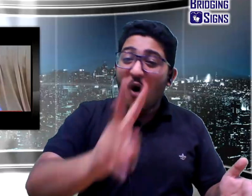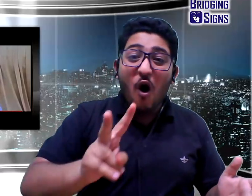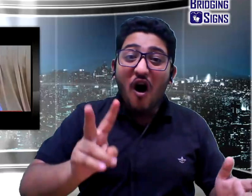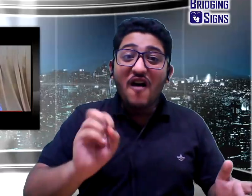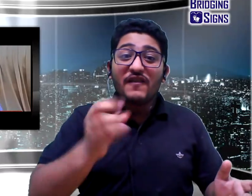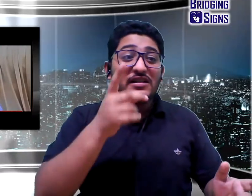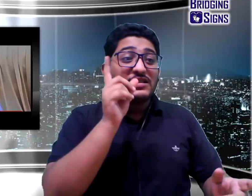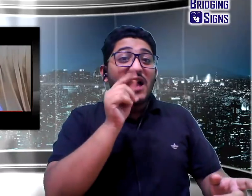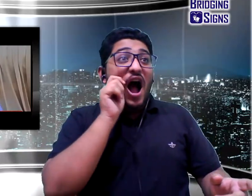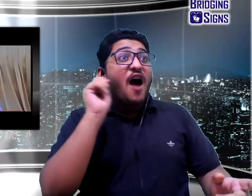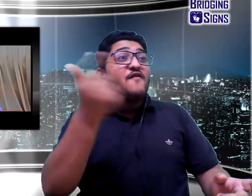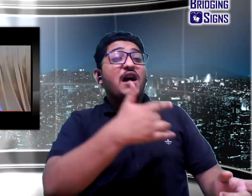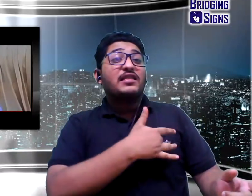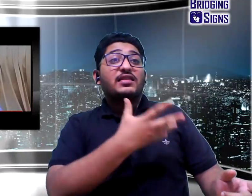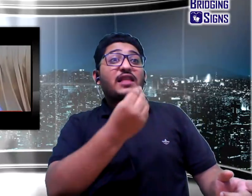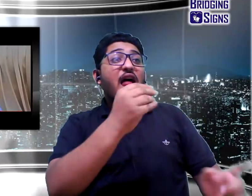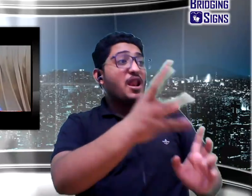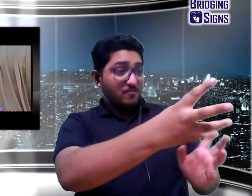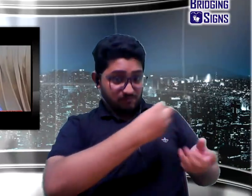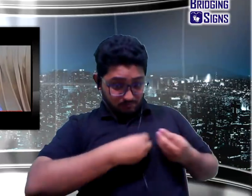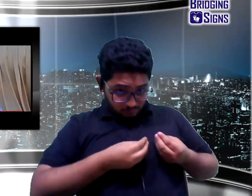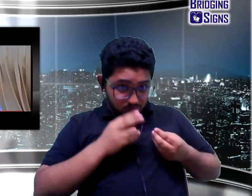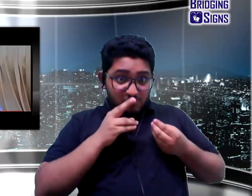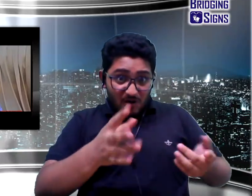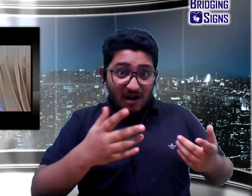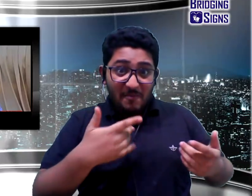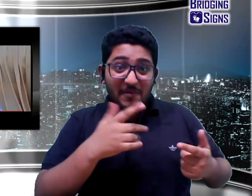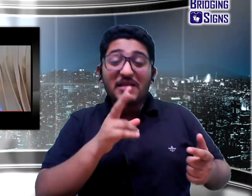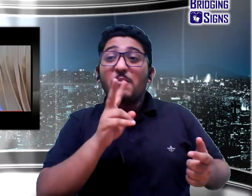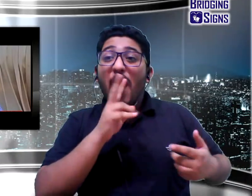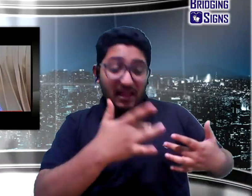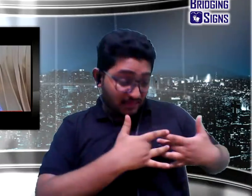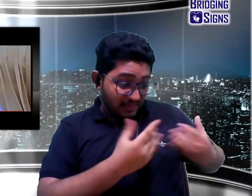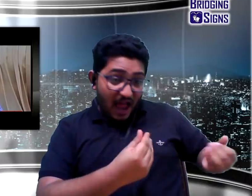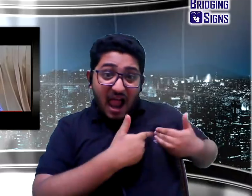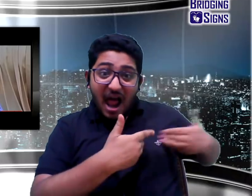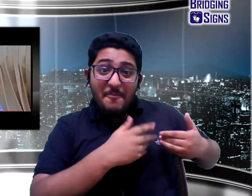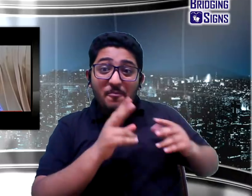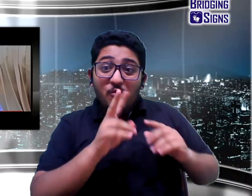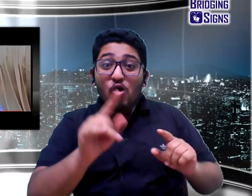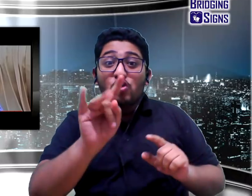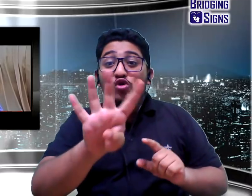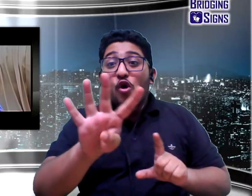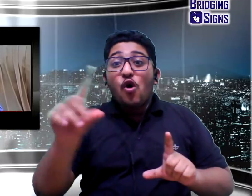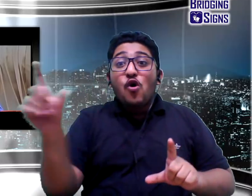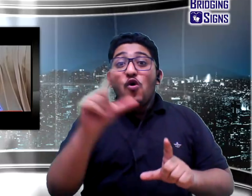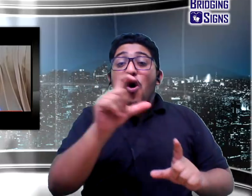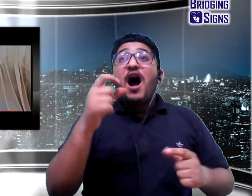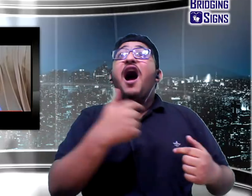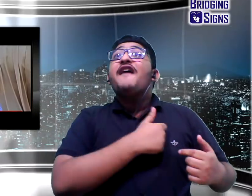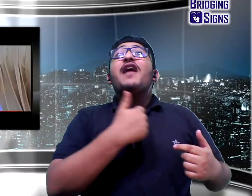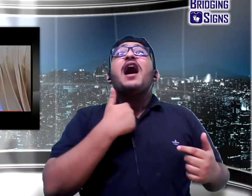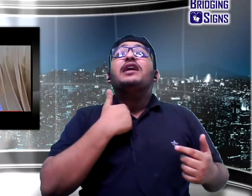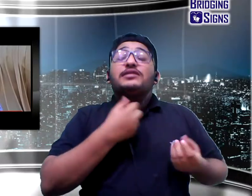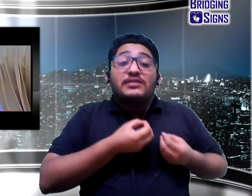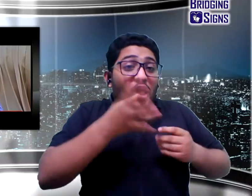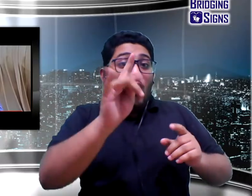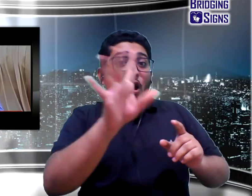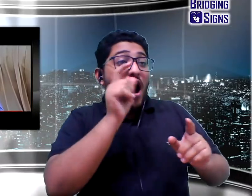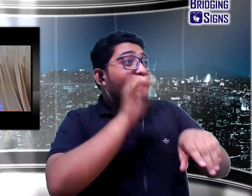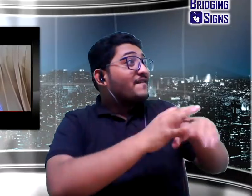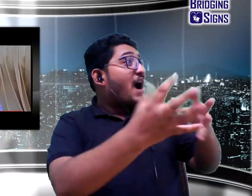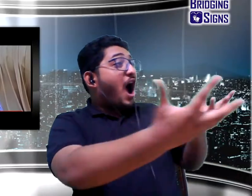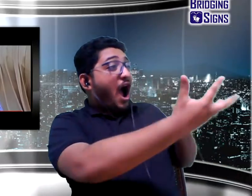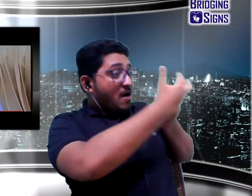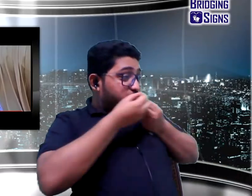जबानी कहना वो मेरी इस जबान दे विचों 14 करोड़ सिखां दी आवाज निकलती है ते सुनो